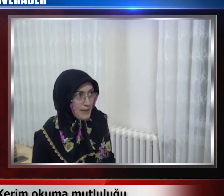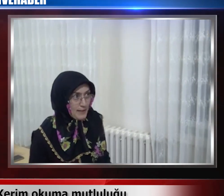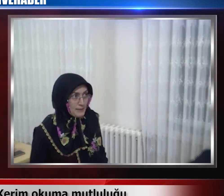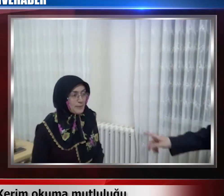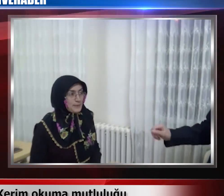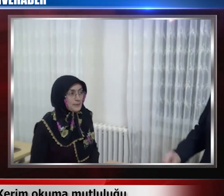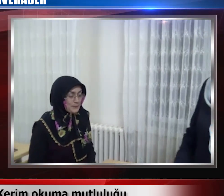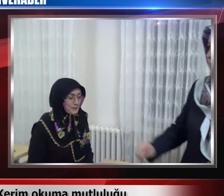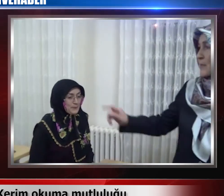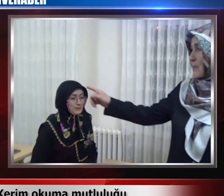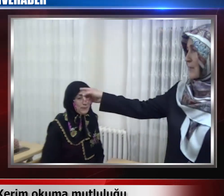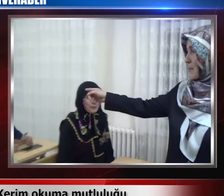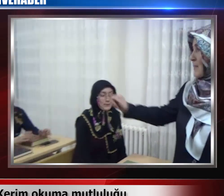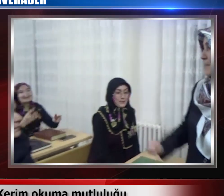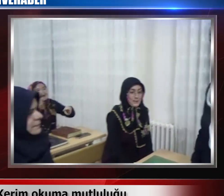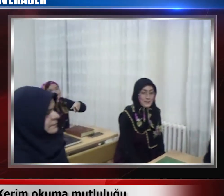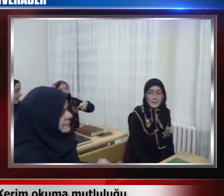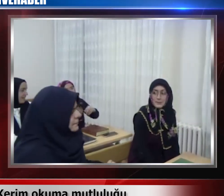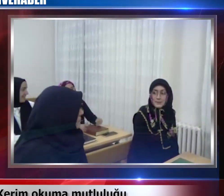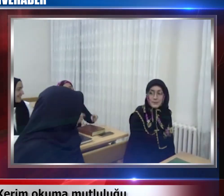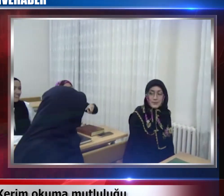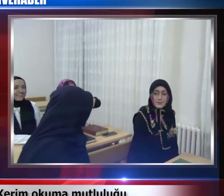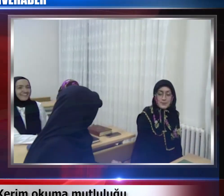Melek. Adım Melek.